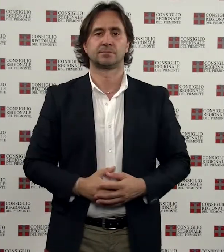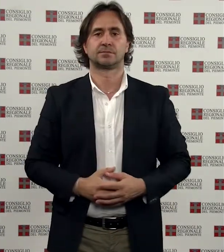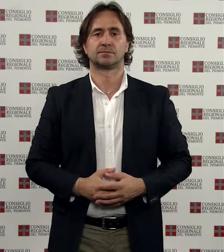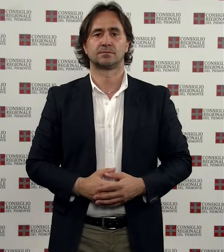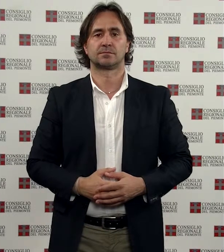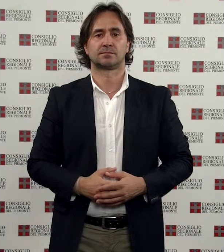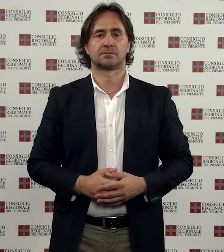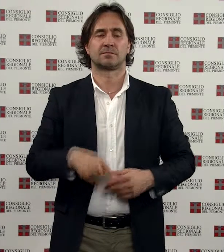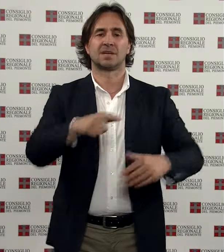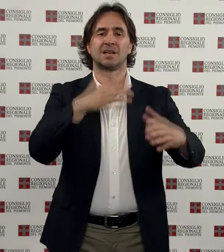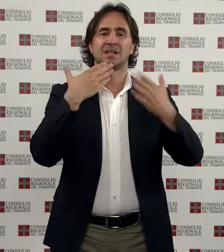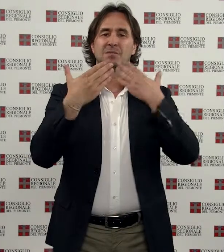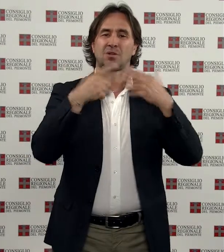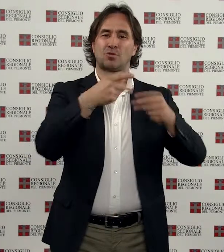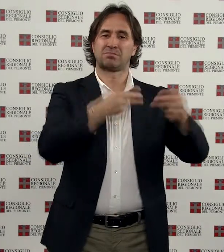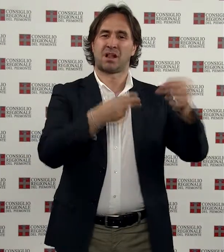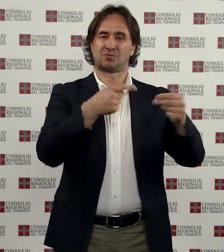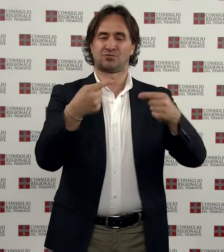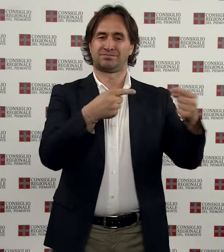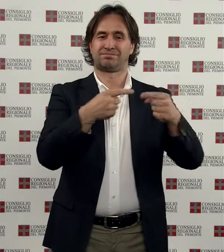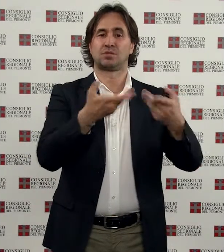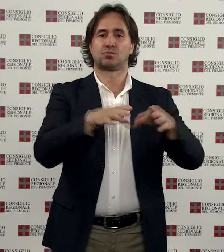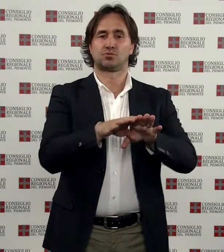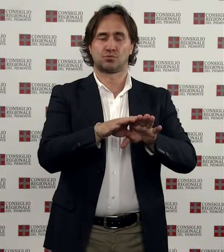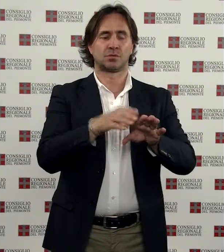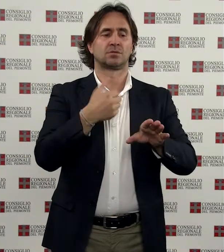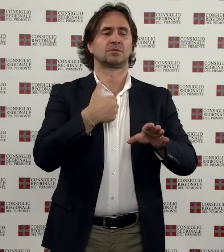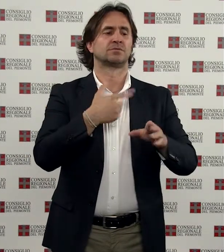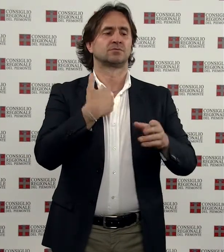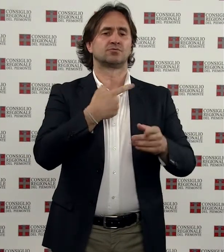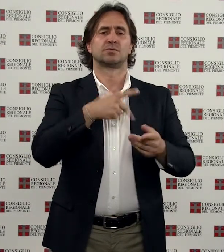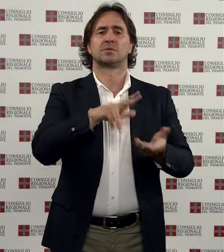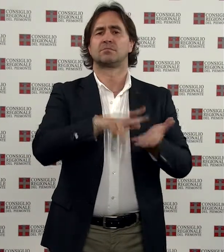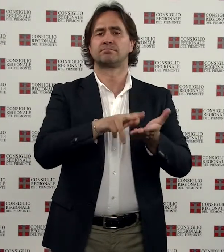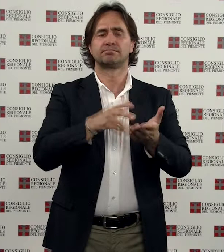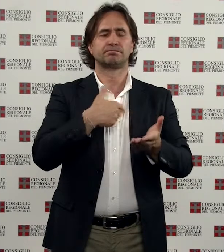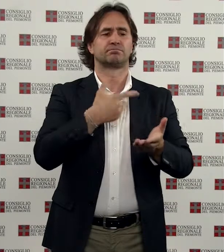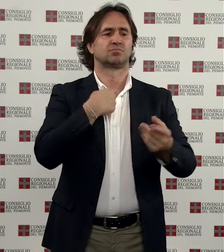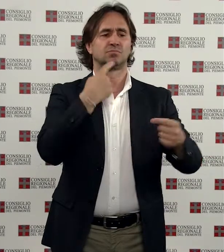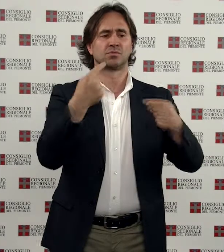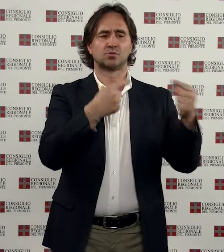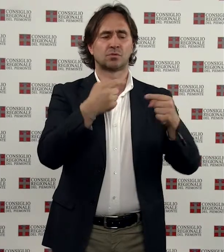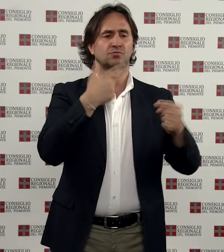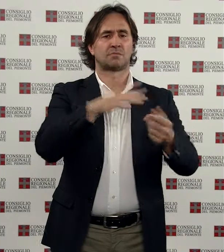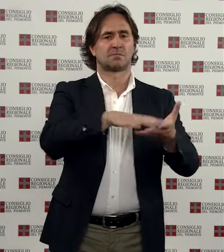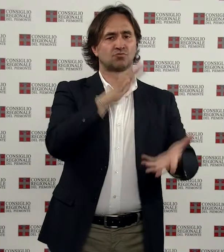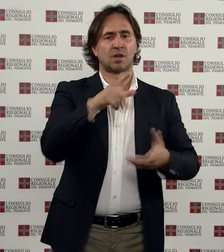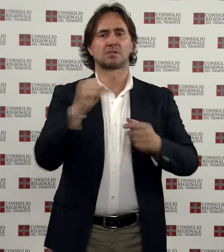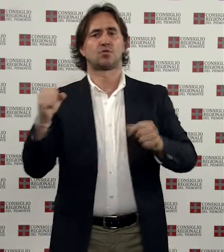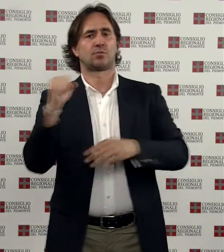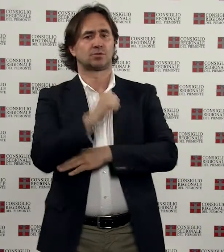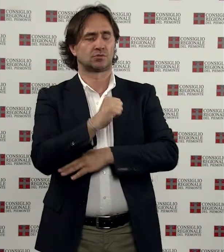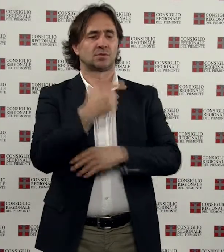In chiusura del dibattito sul bilancio sono stati discussi e votati diversi atti di indirizzo sia di maggioranza che di opposizione. L'Assemblea ne ha